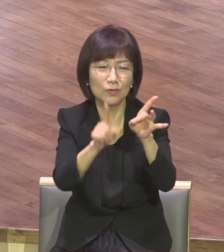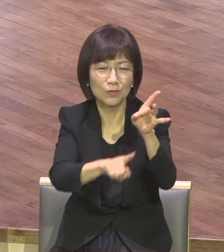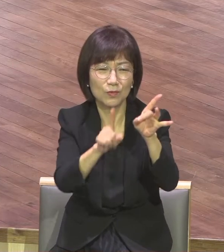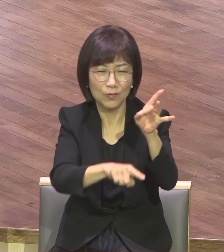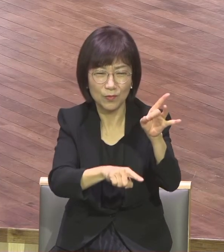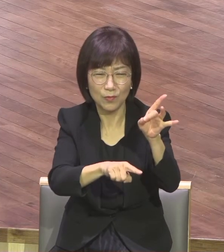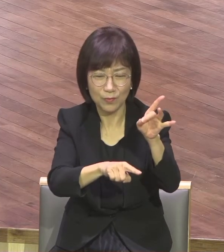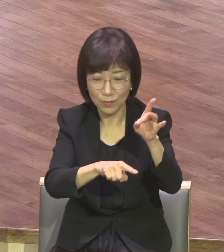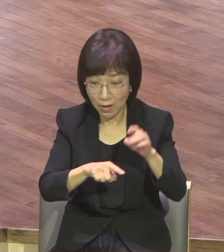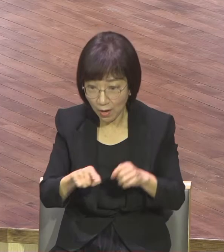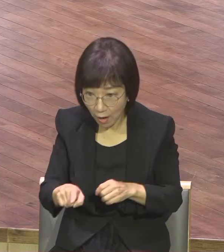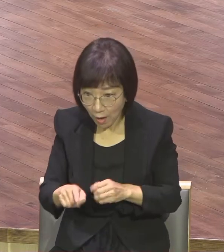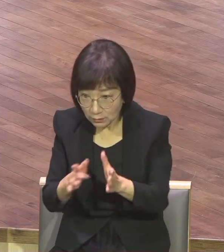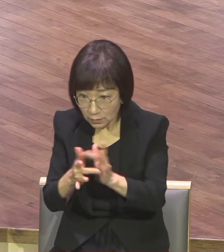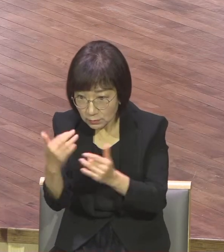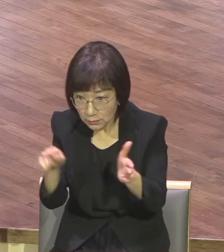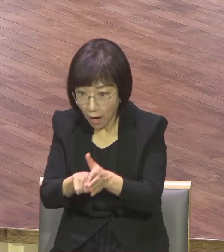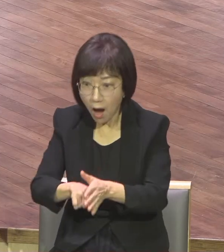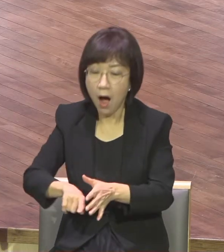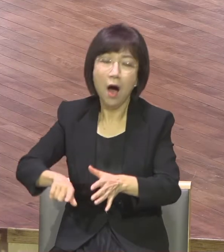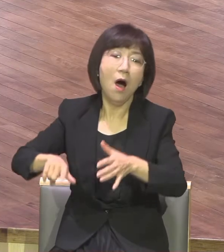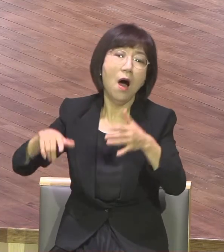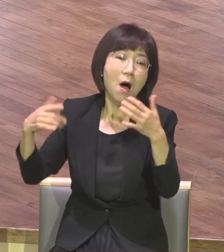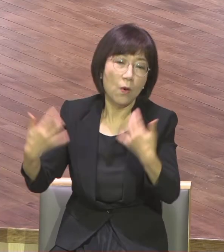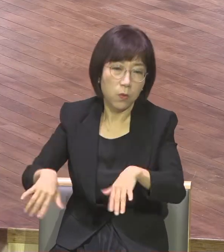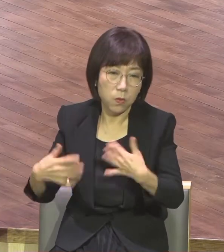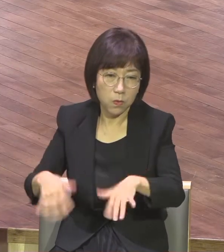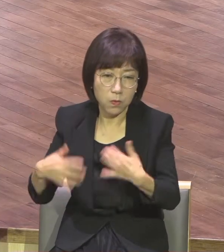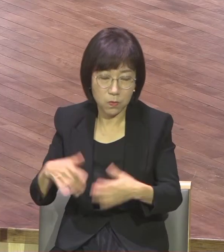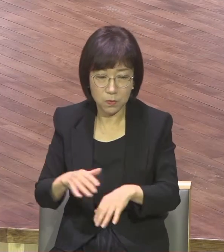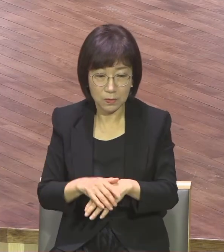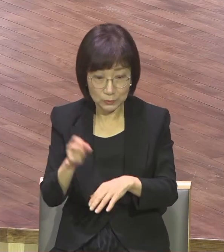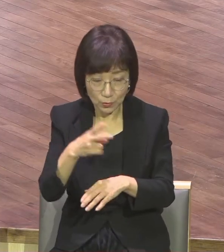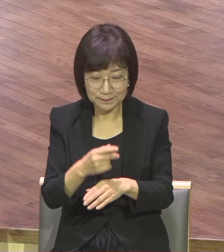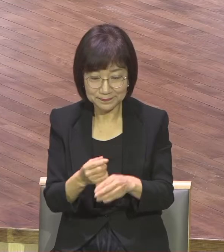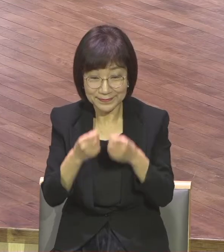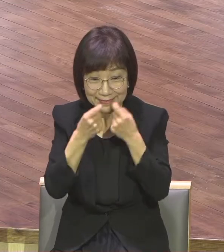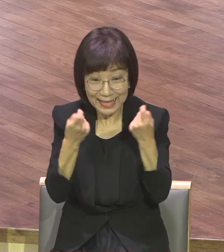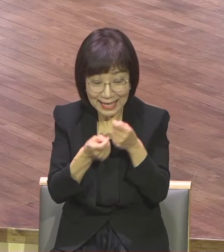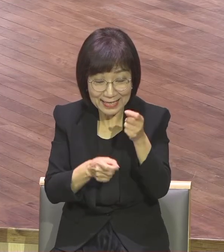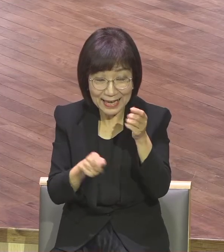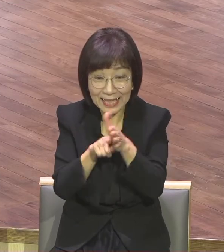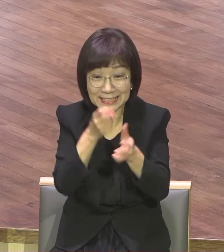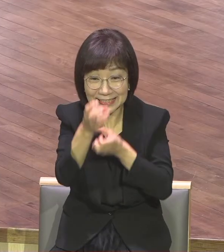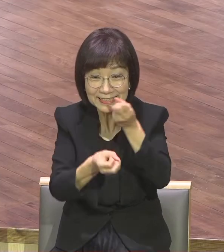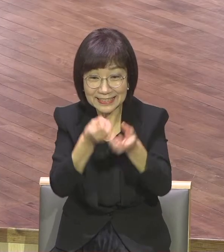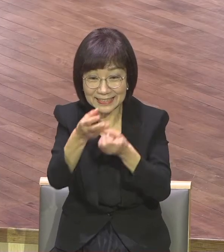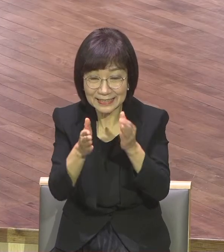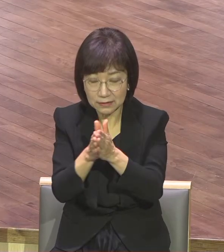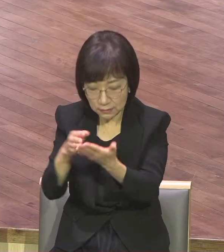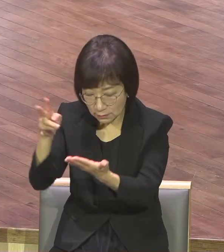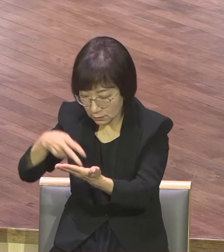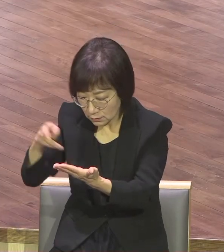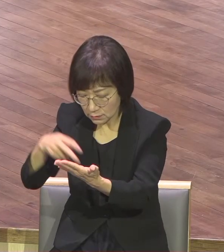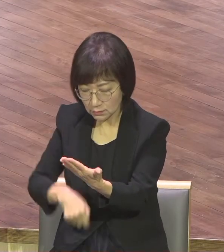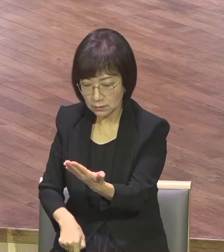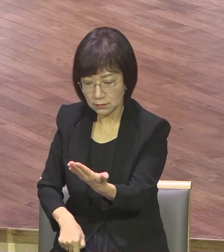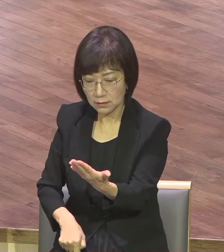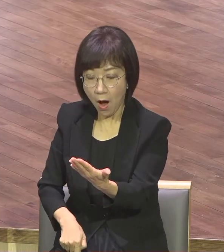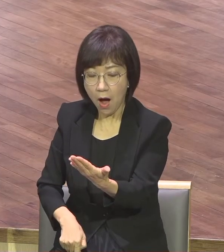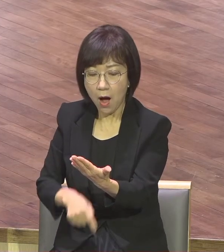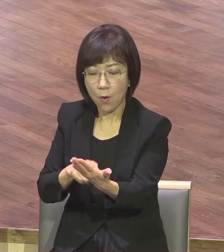없어요. 그것도 개인 간증을, 이 책을 제가 간증집을 보니까 예수가 그리스도인